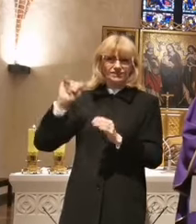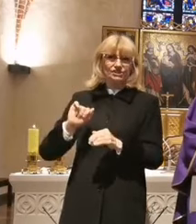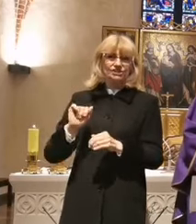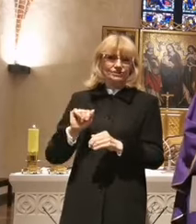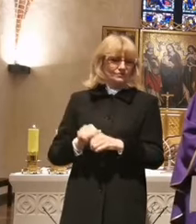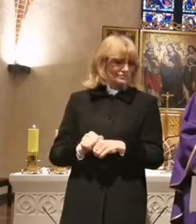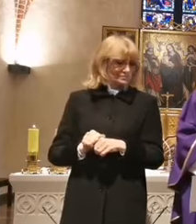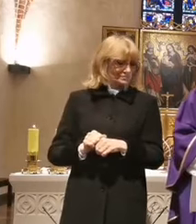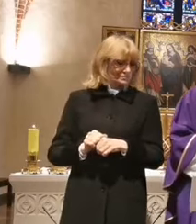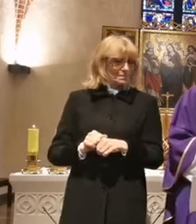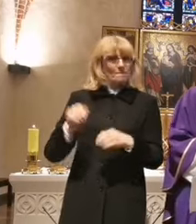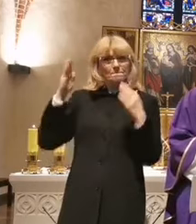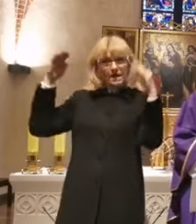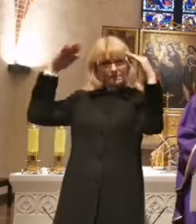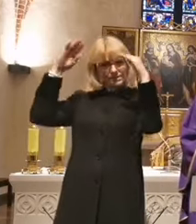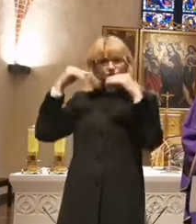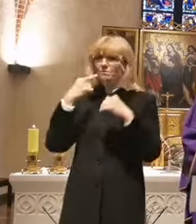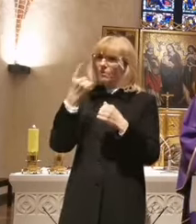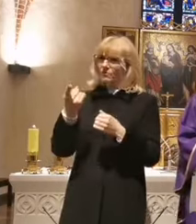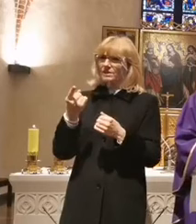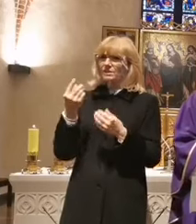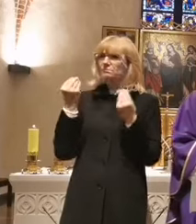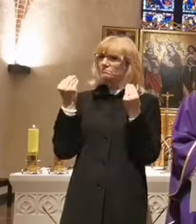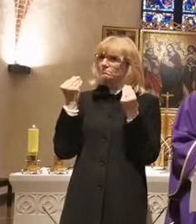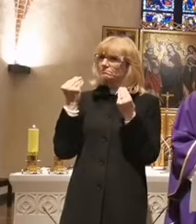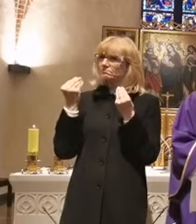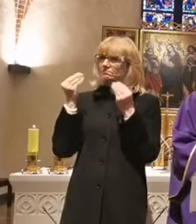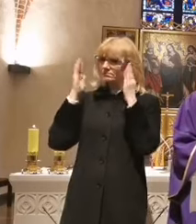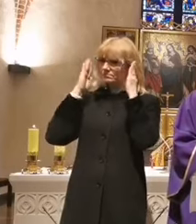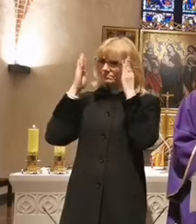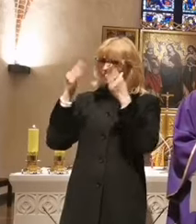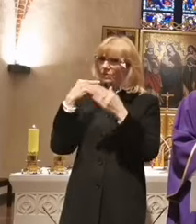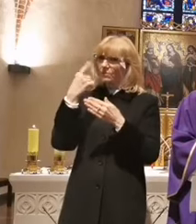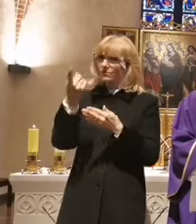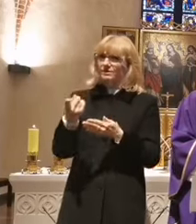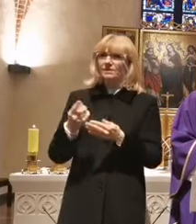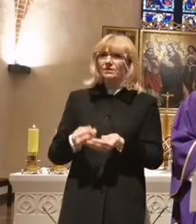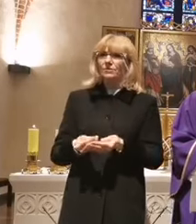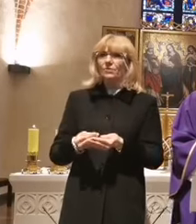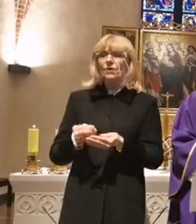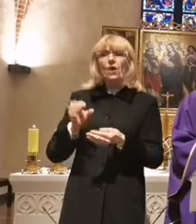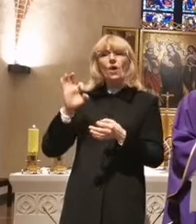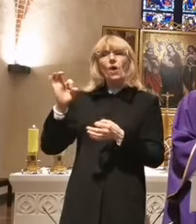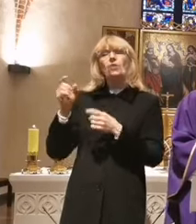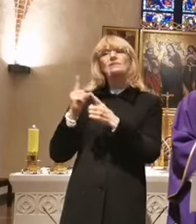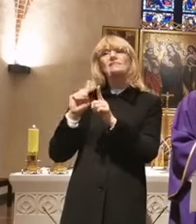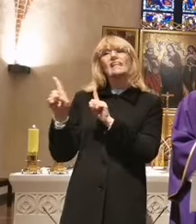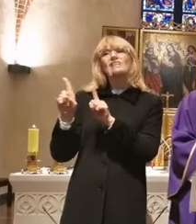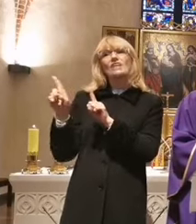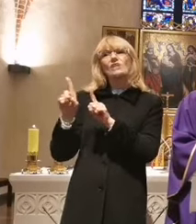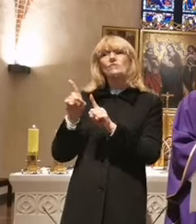przekazał piękne przesłanie na temat znaczenia religii. Papież powiedział, że